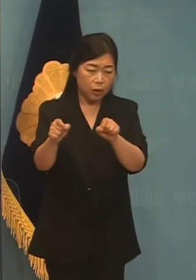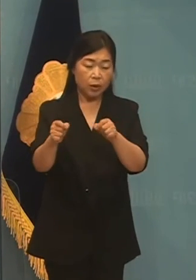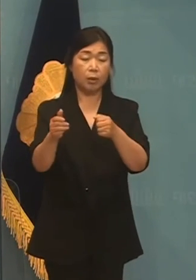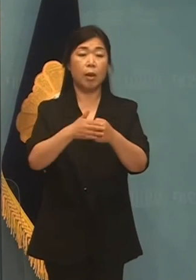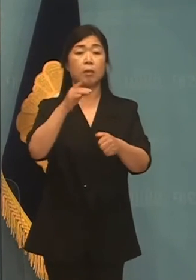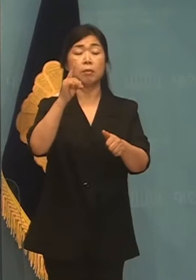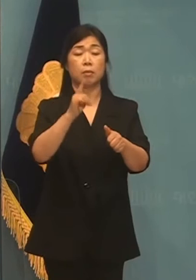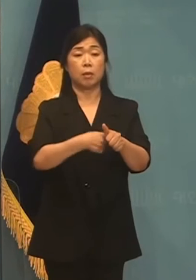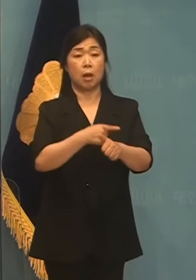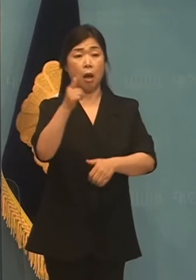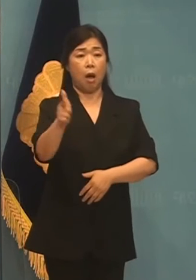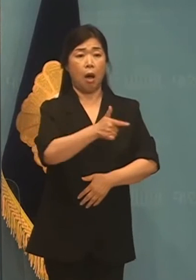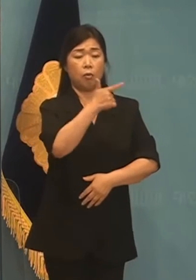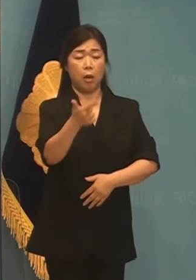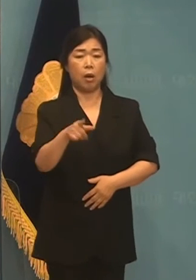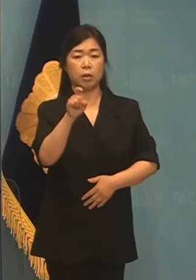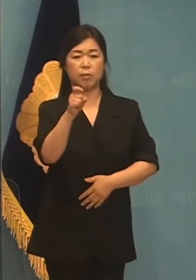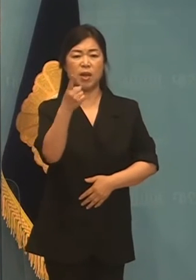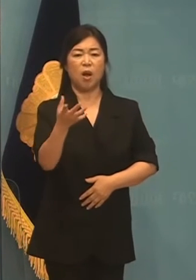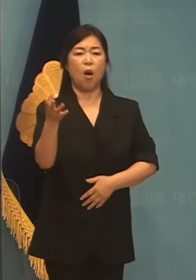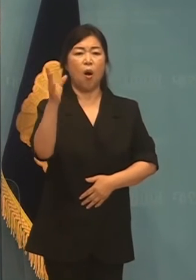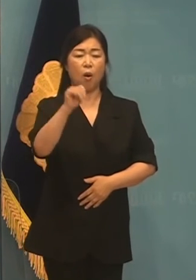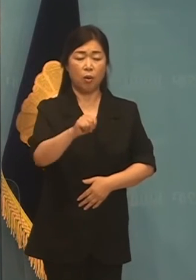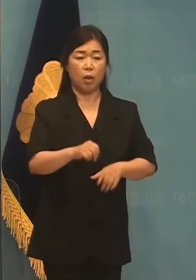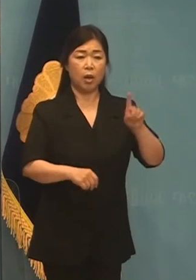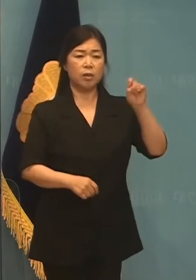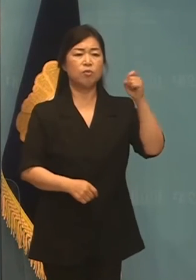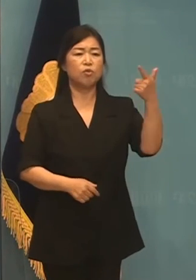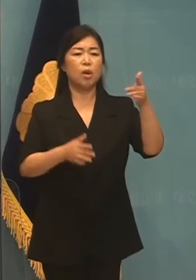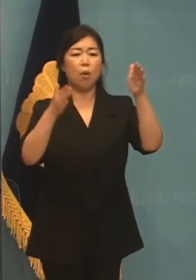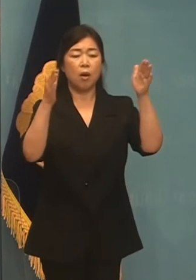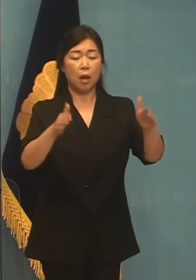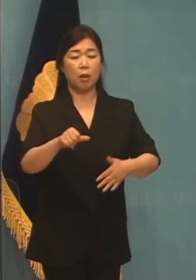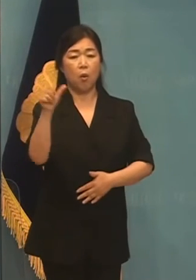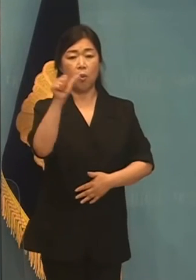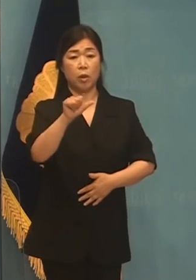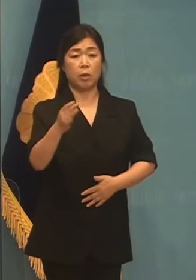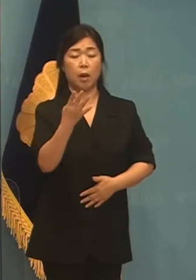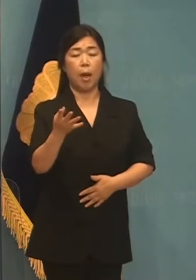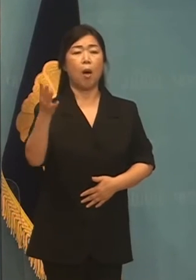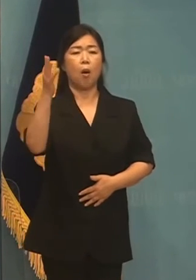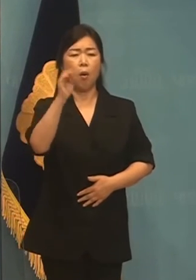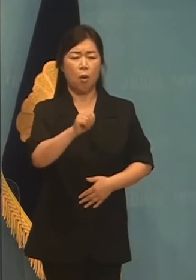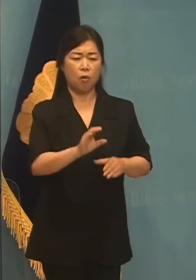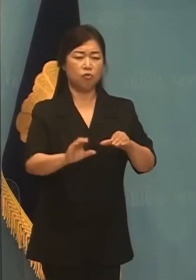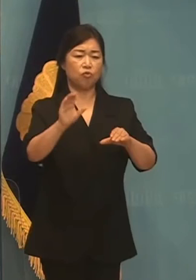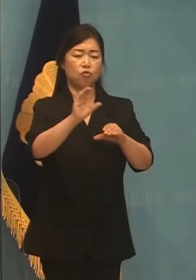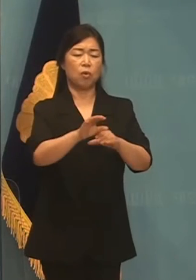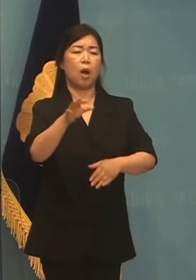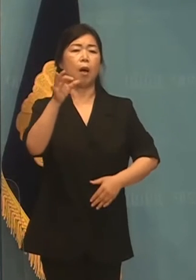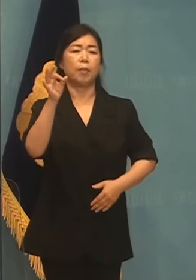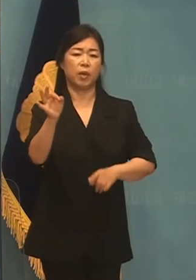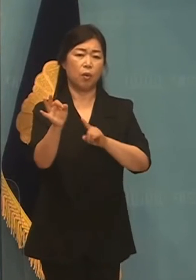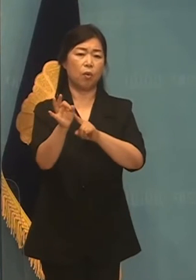하루에 11원씩 16개월간 5,400억 원의 추가